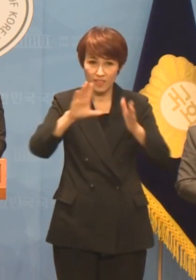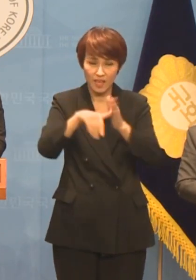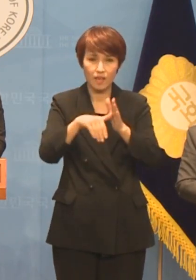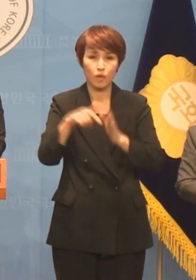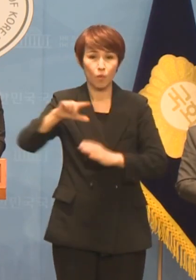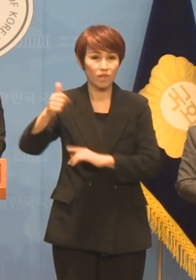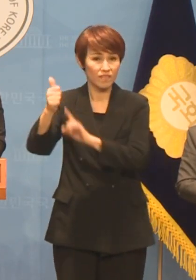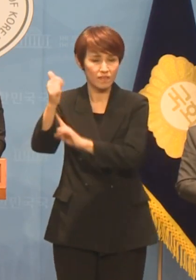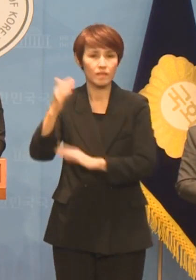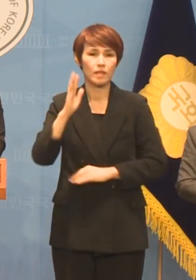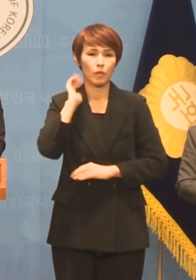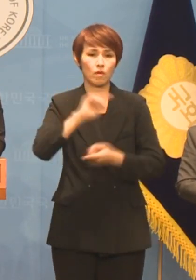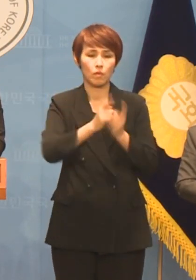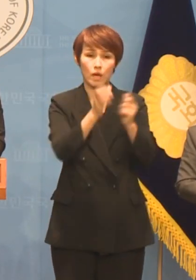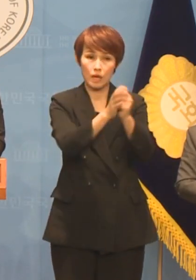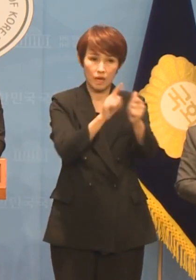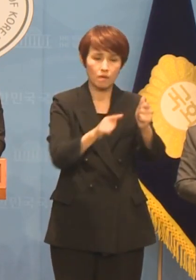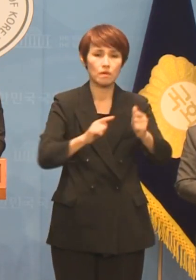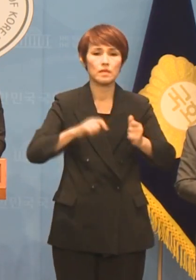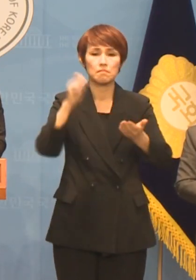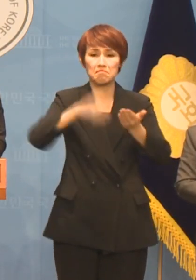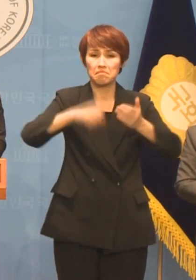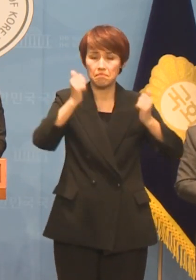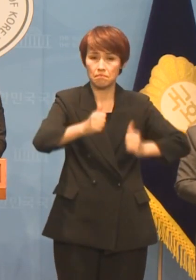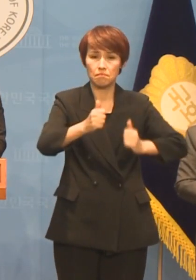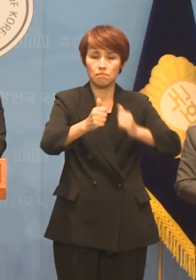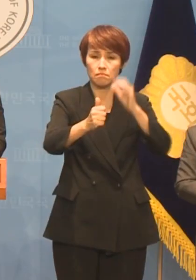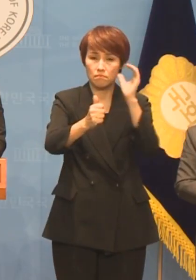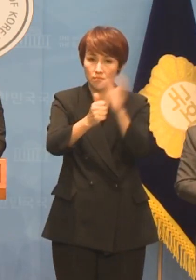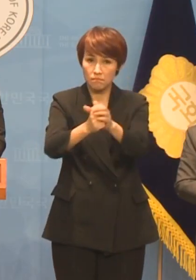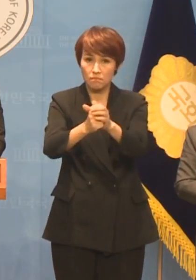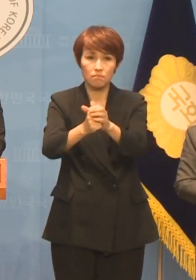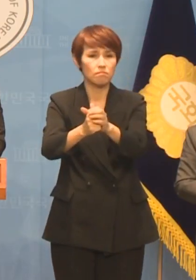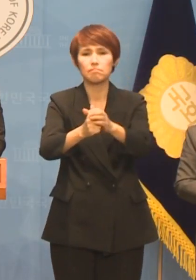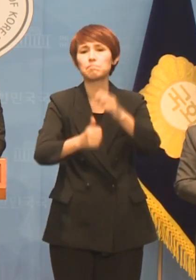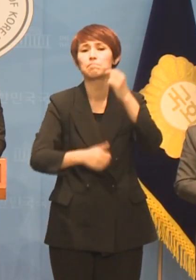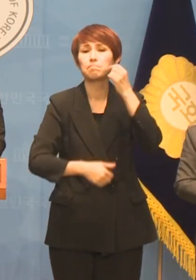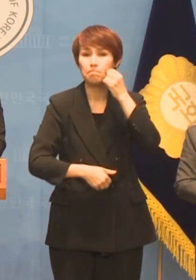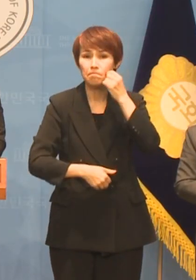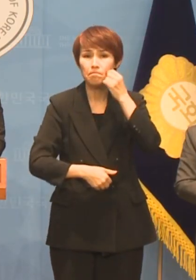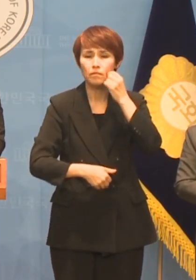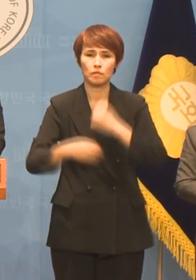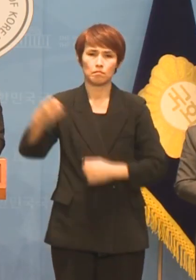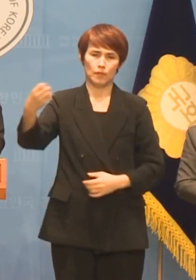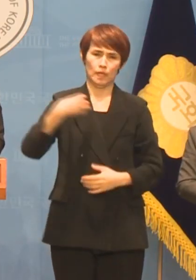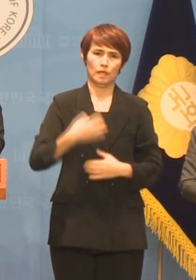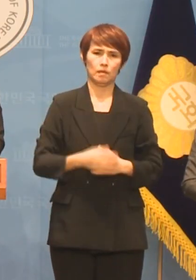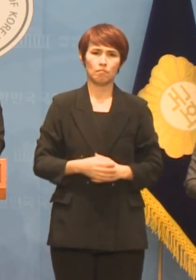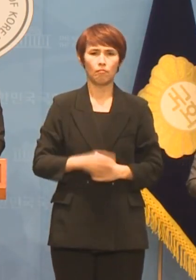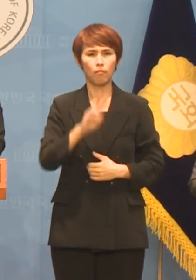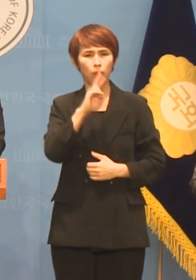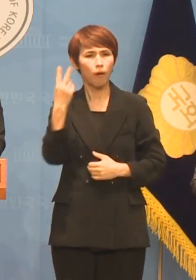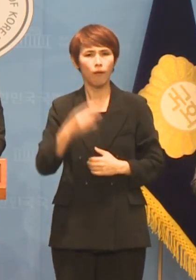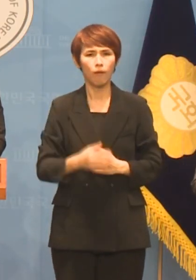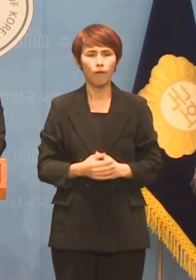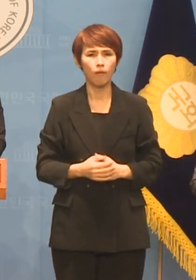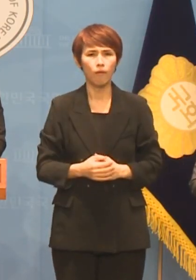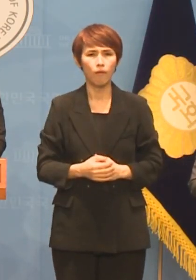대통령 권한대행은 대통령 탄핵 심판 결정까지 헌법재판관을 임명할 수 없다라는 입장을